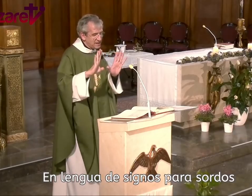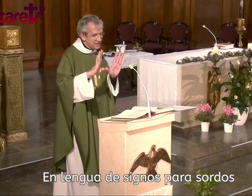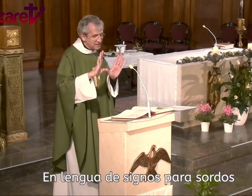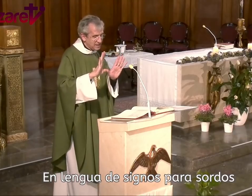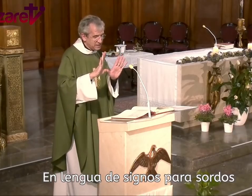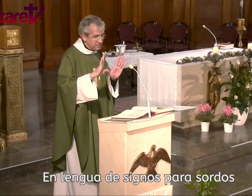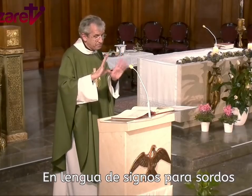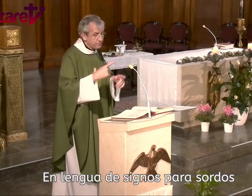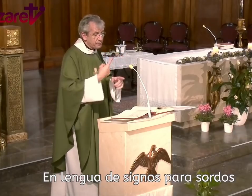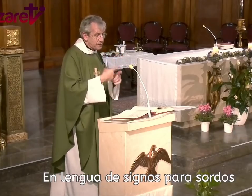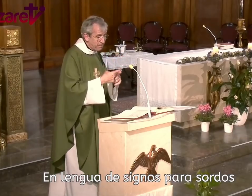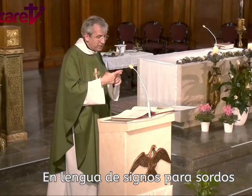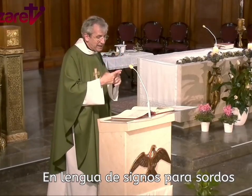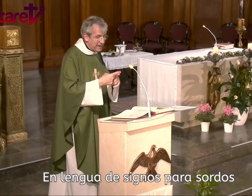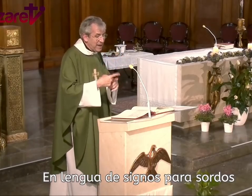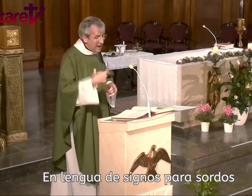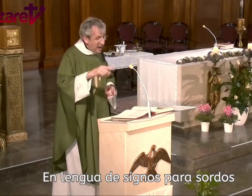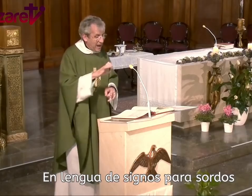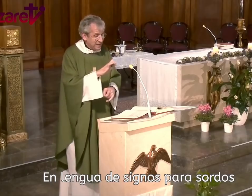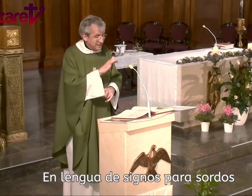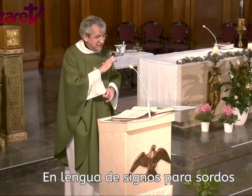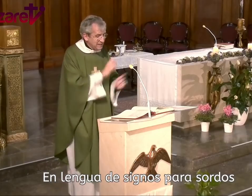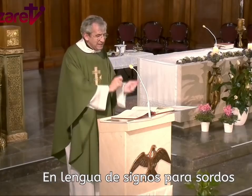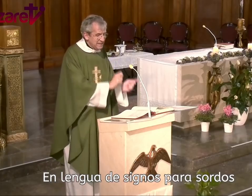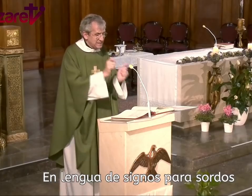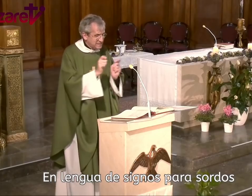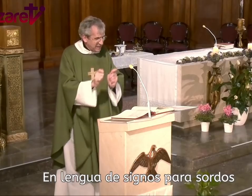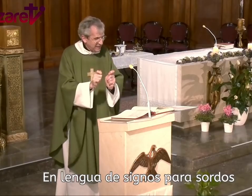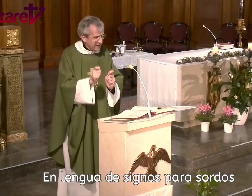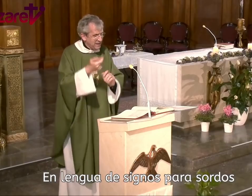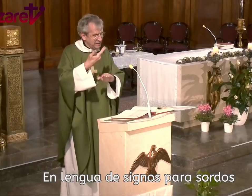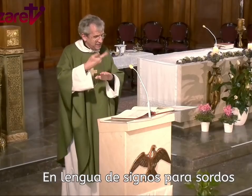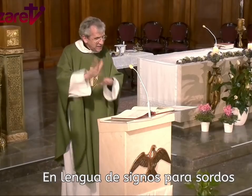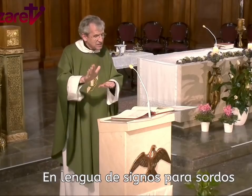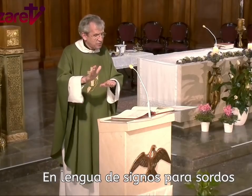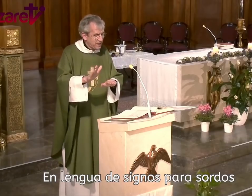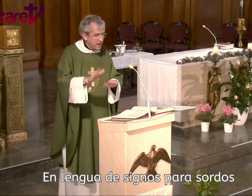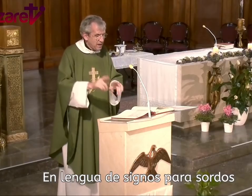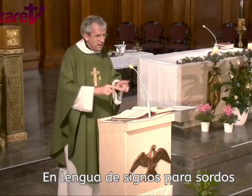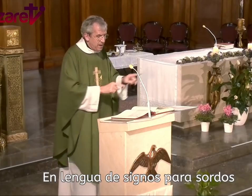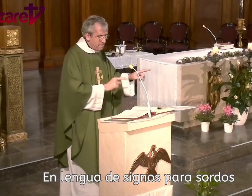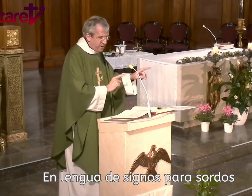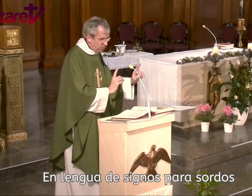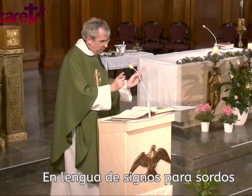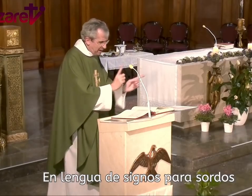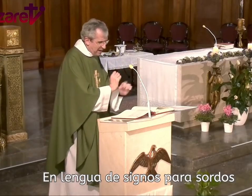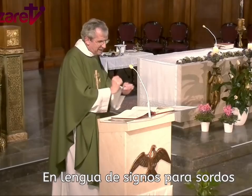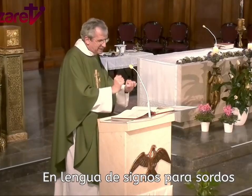diez Porque al que tiene Se le dará y le sobrará Pero al que